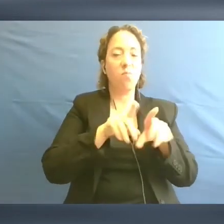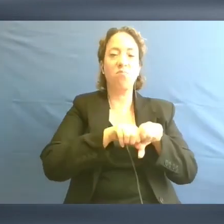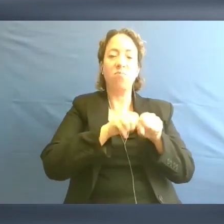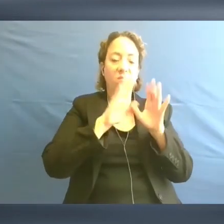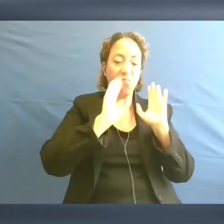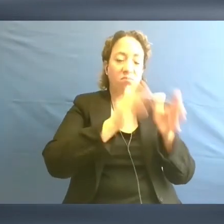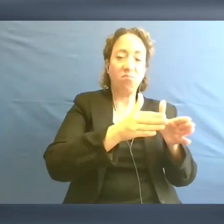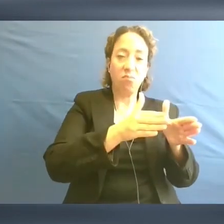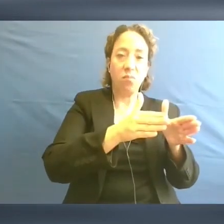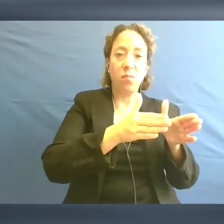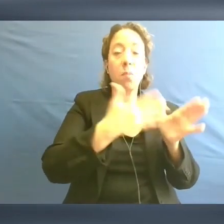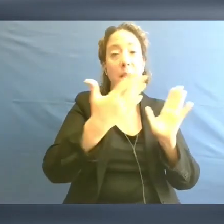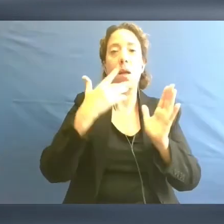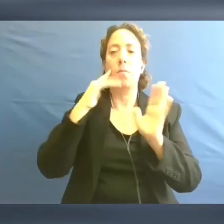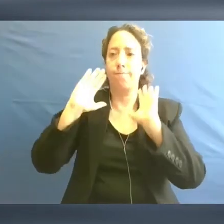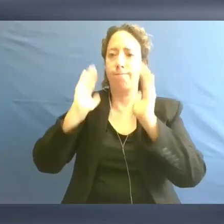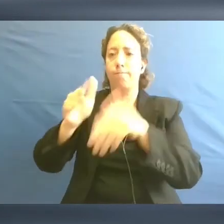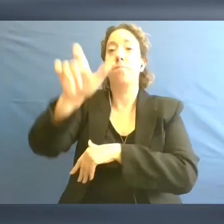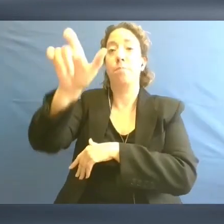vision user-centered.